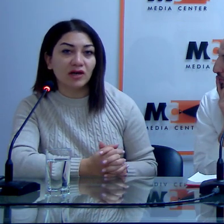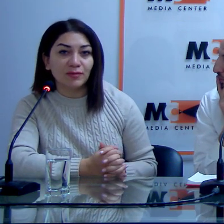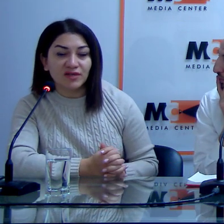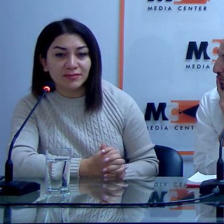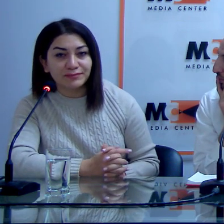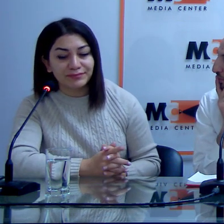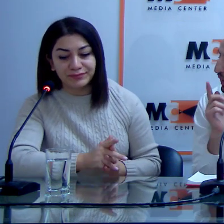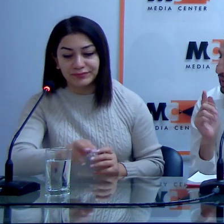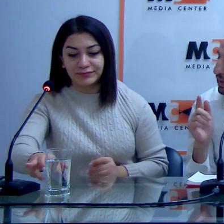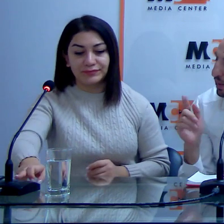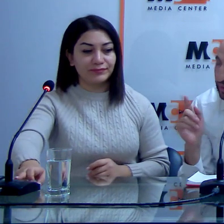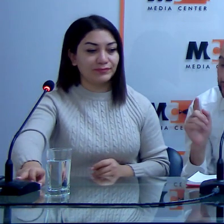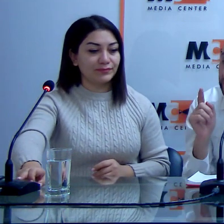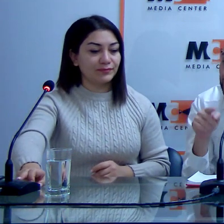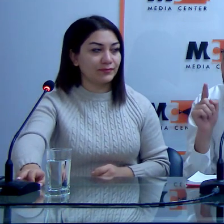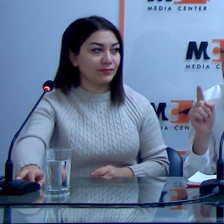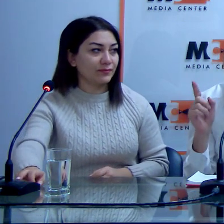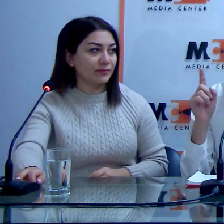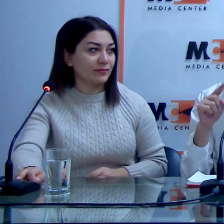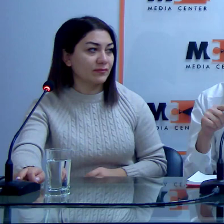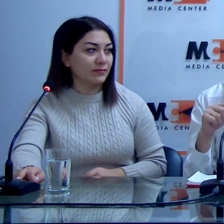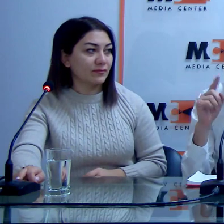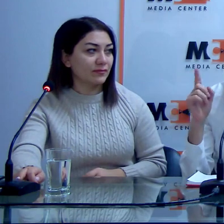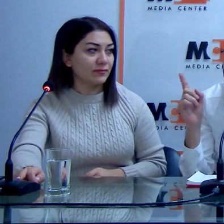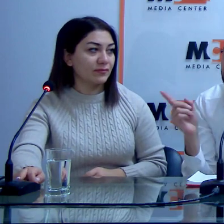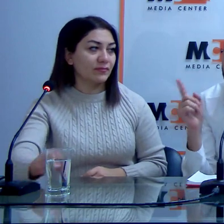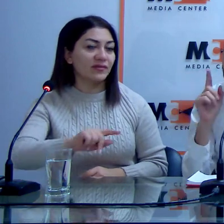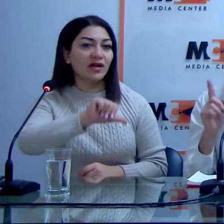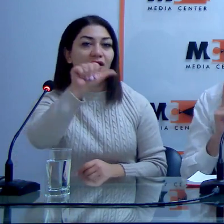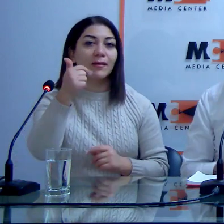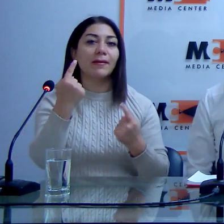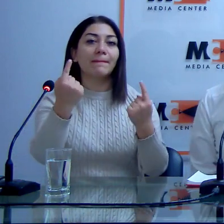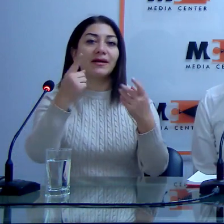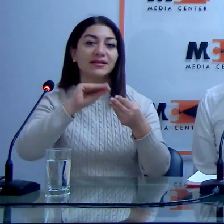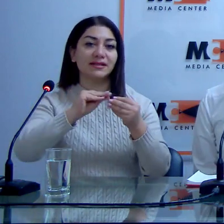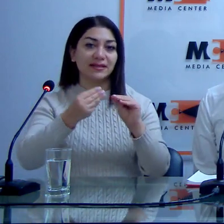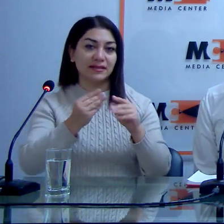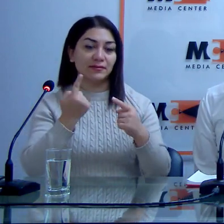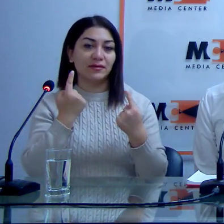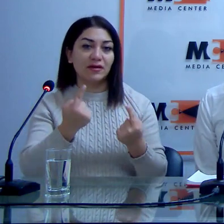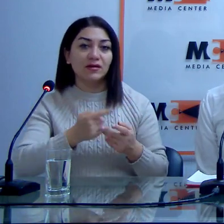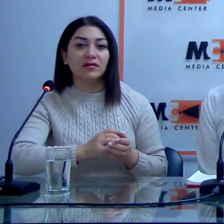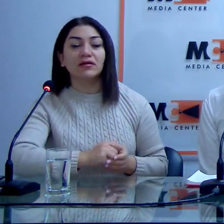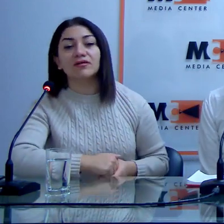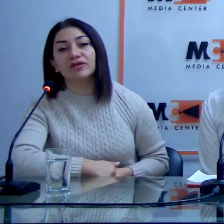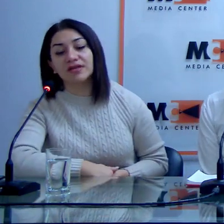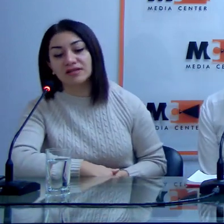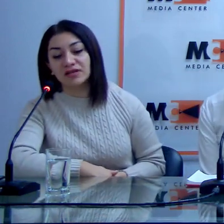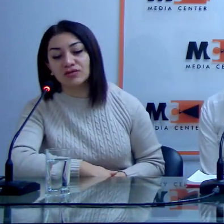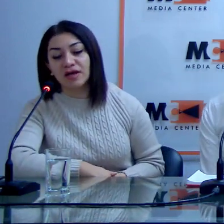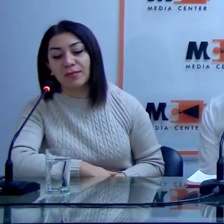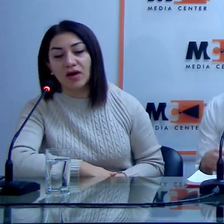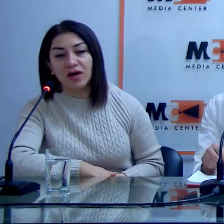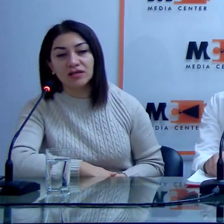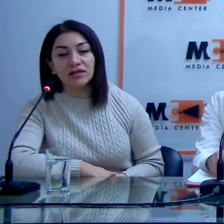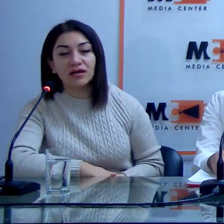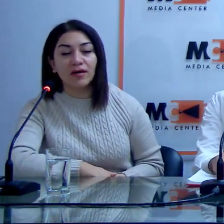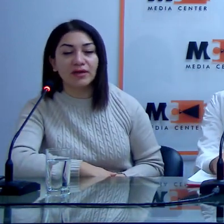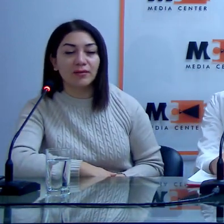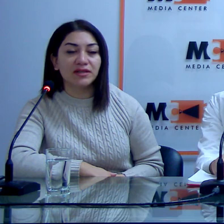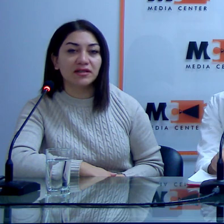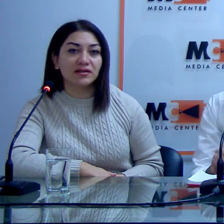իրազեկելու հետ կապված։ Ջայի ԱԲԴՄ հետ դե մեքենա։ Կարևոր իրազեկության